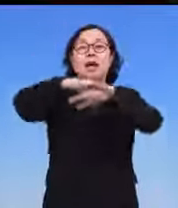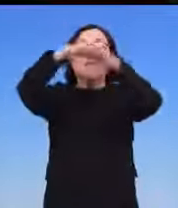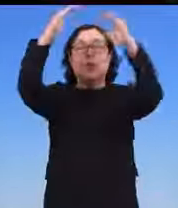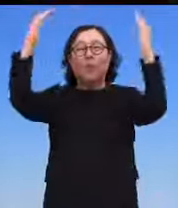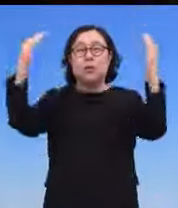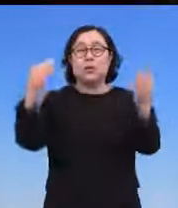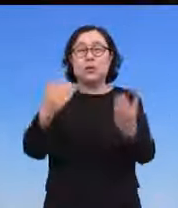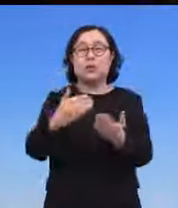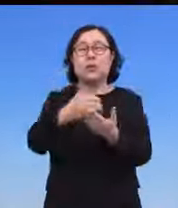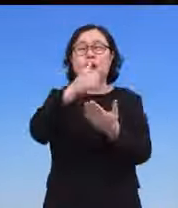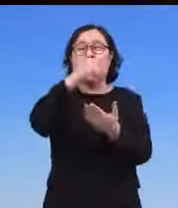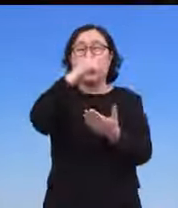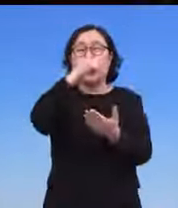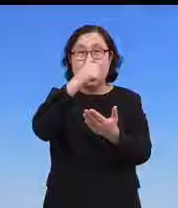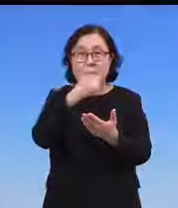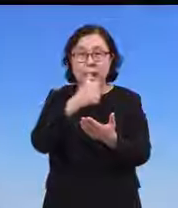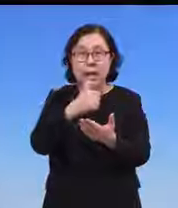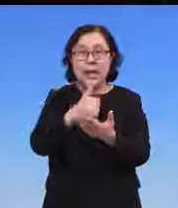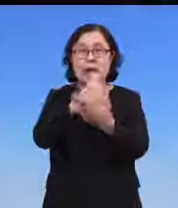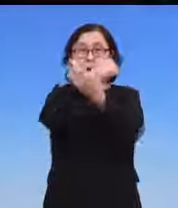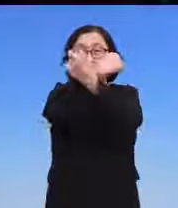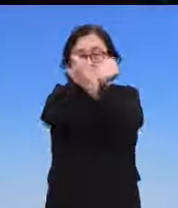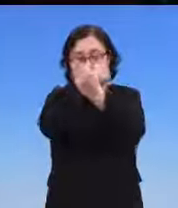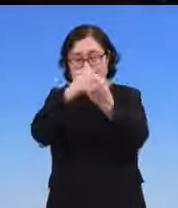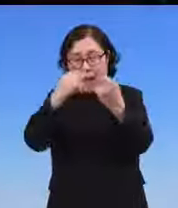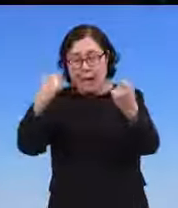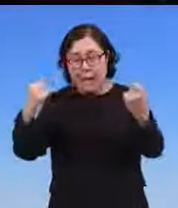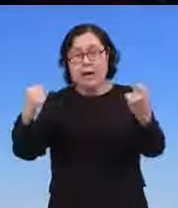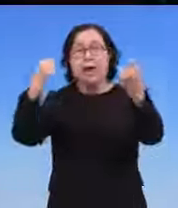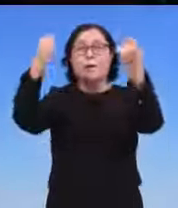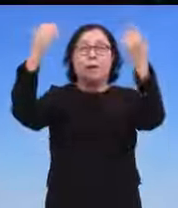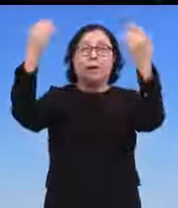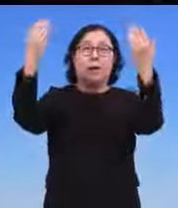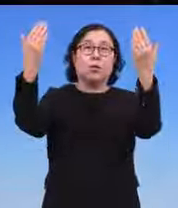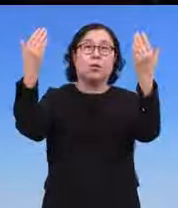찬양하세. 내 모든 죄 사함받고